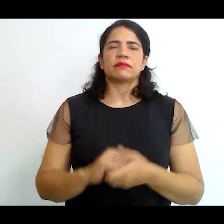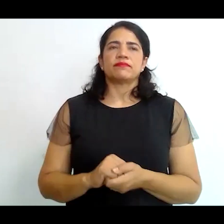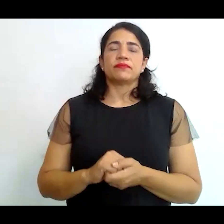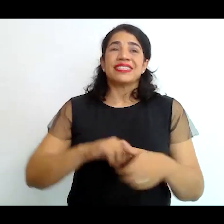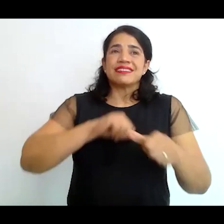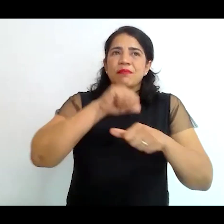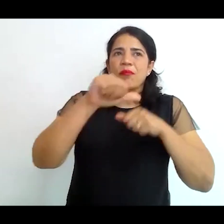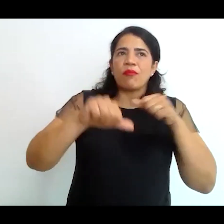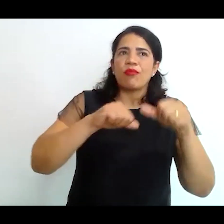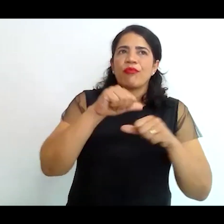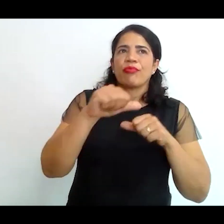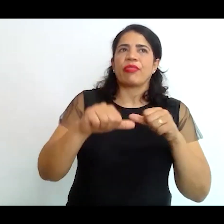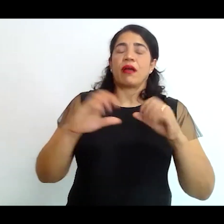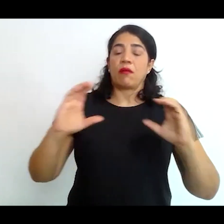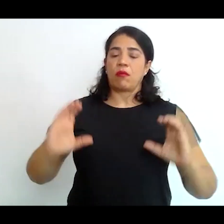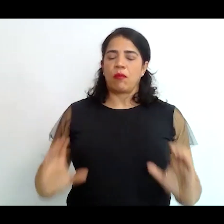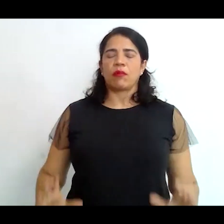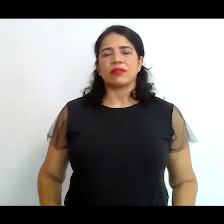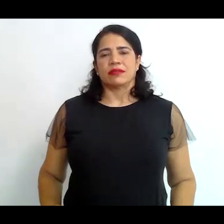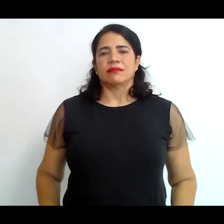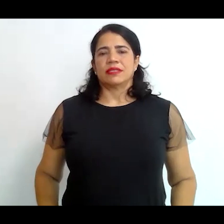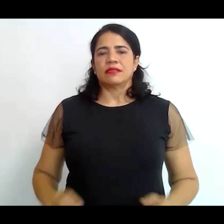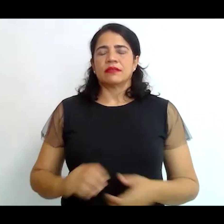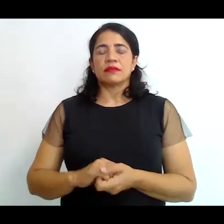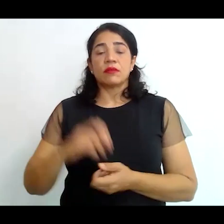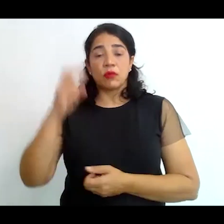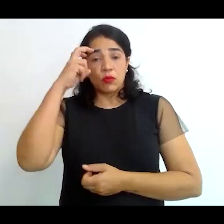Salmo 119,